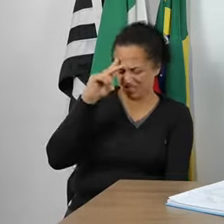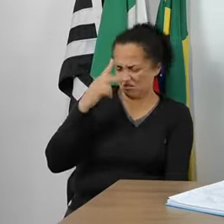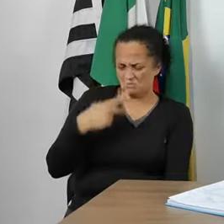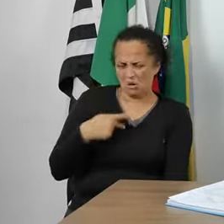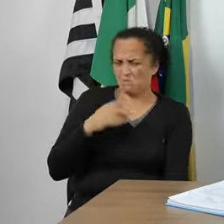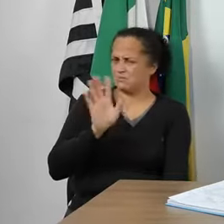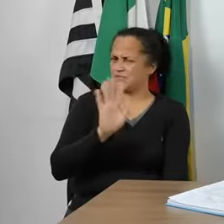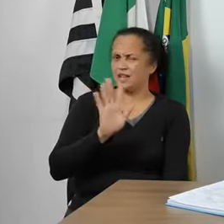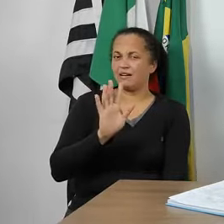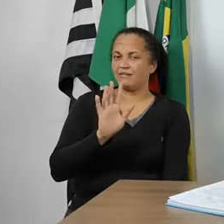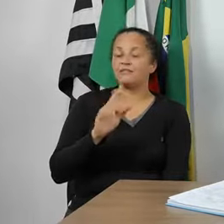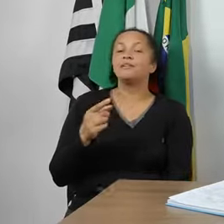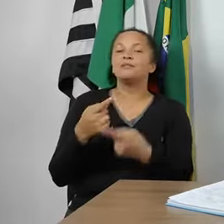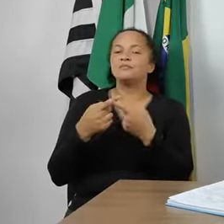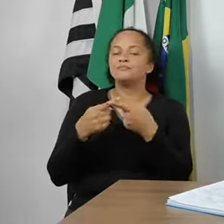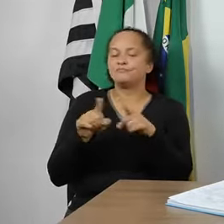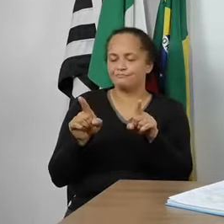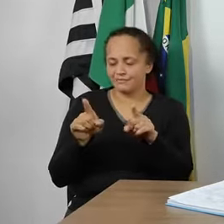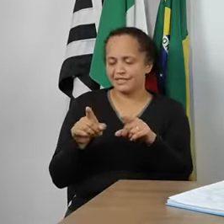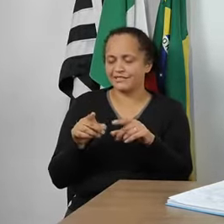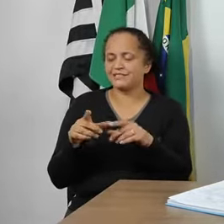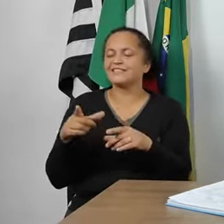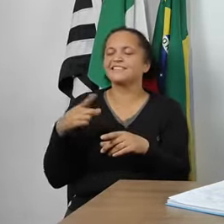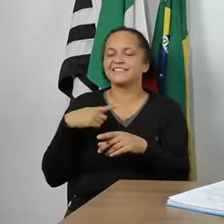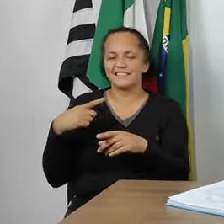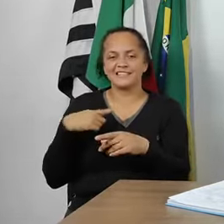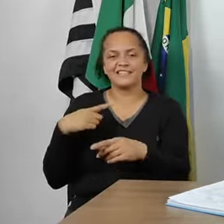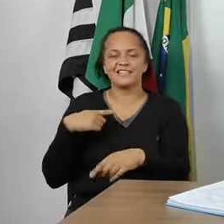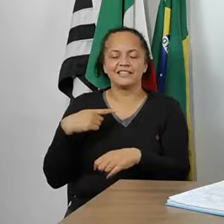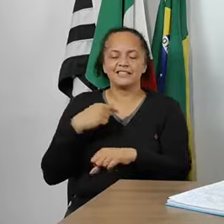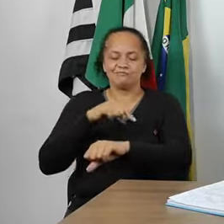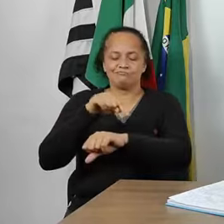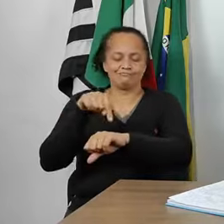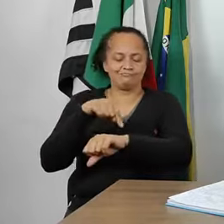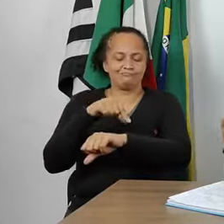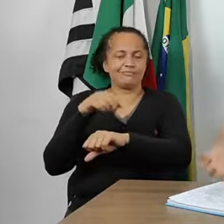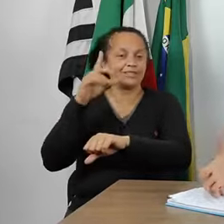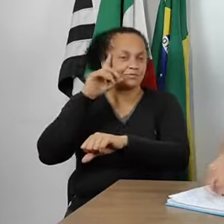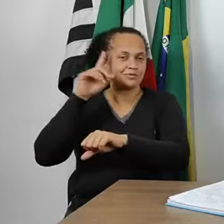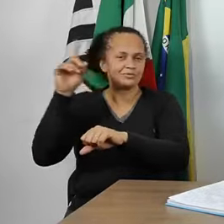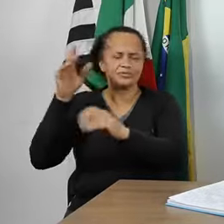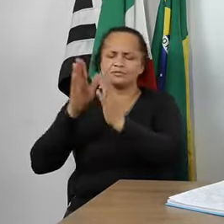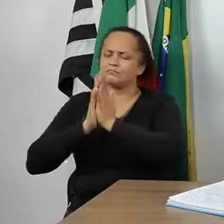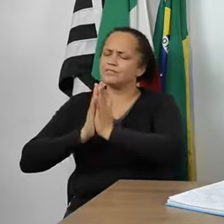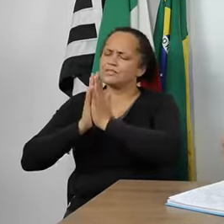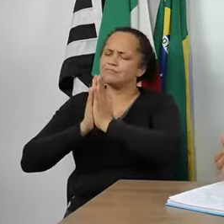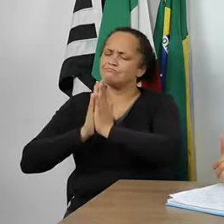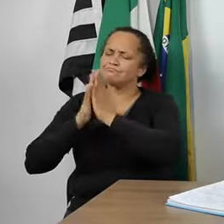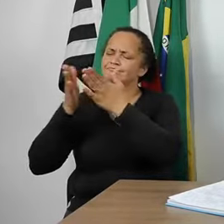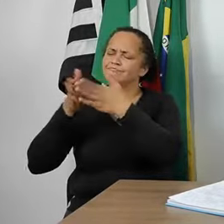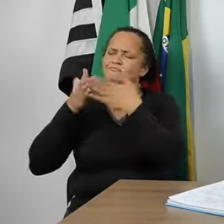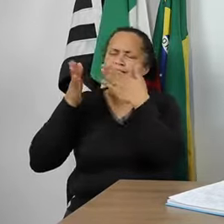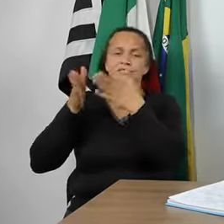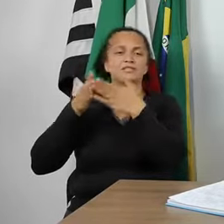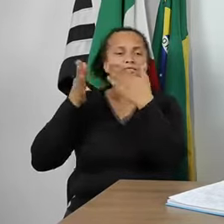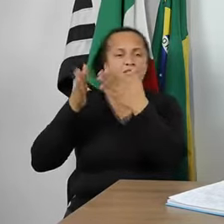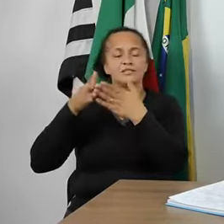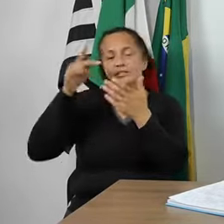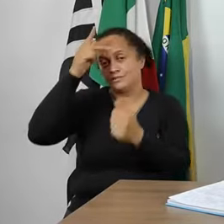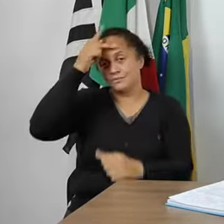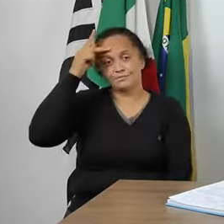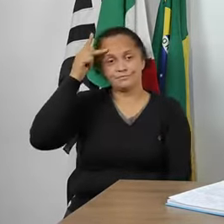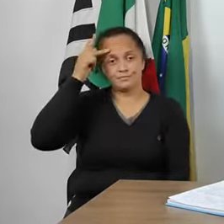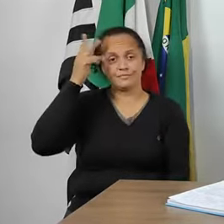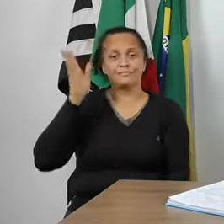mas separar um tempo da sua vida, um momento do seu dia para você orar pelo outro, interceder pelo